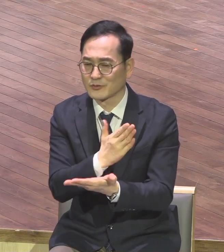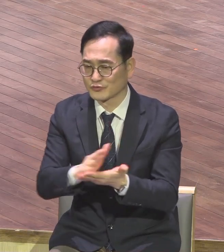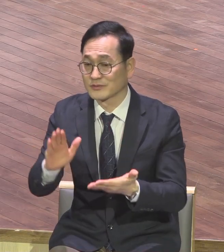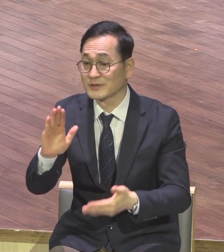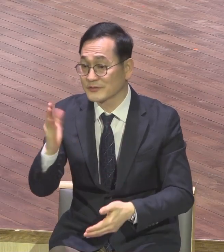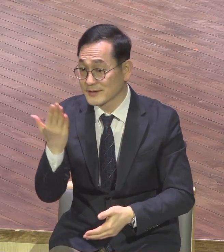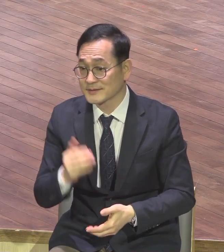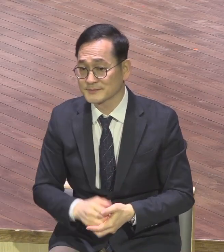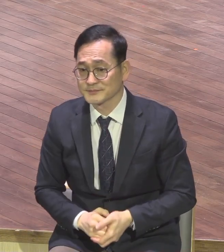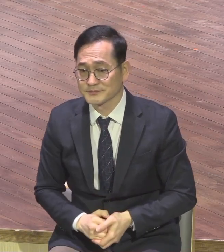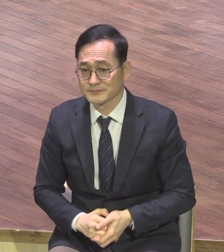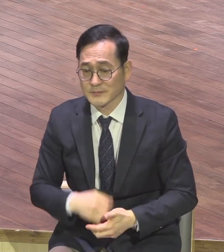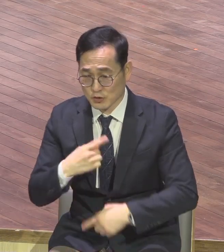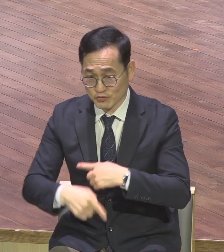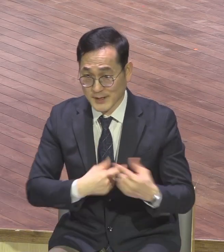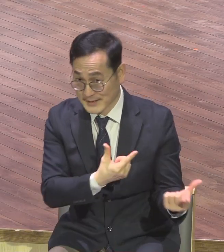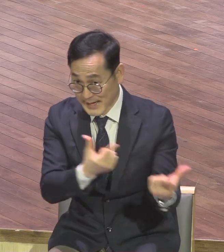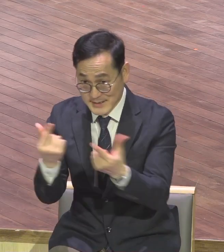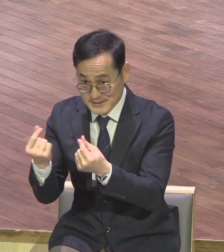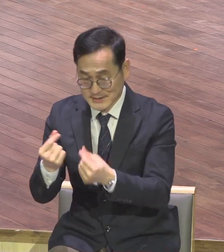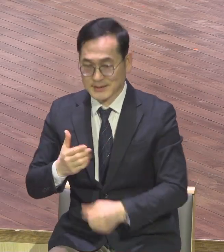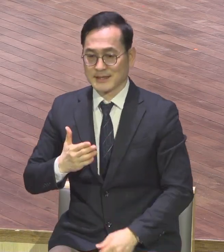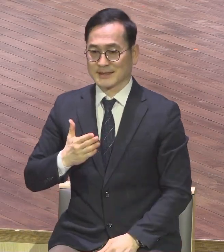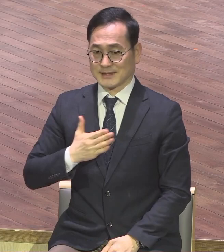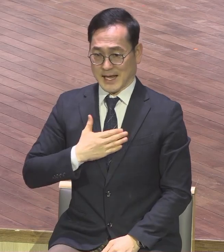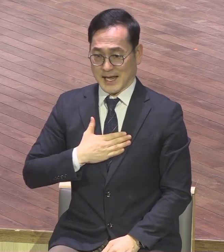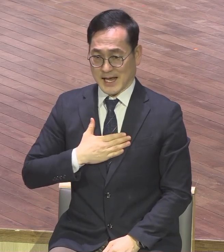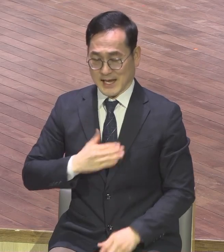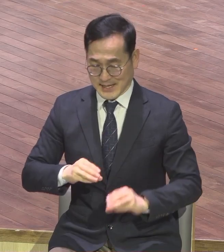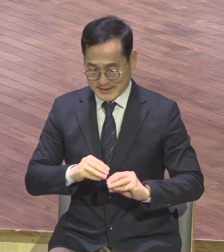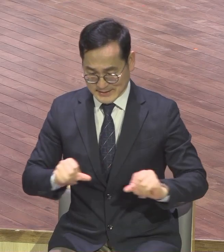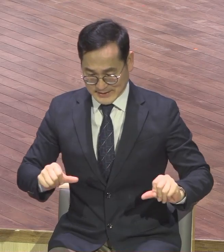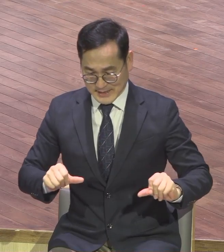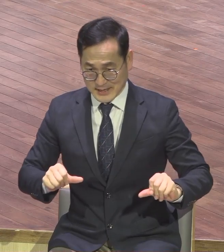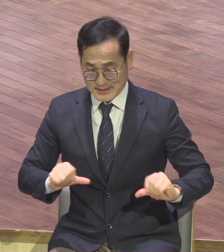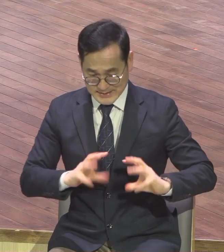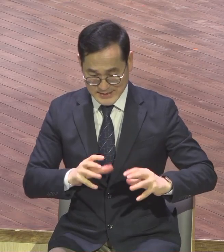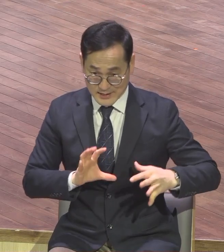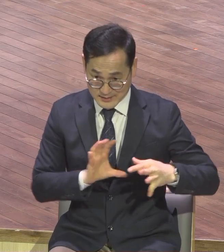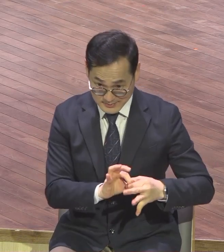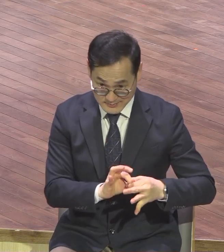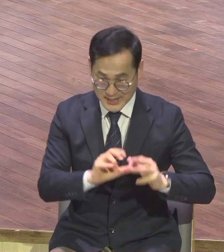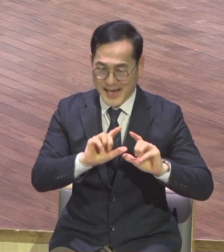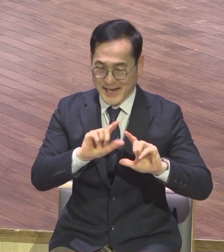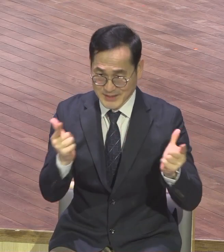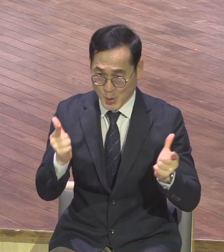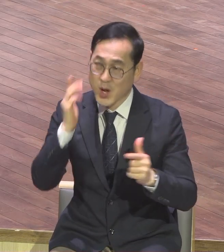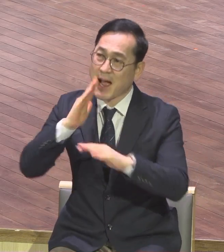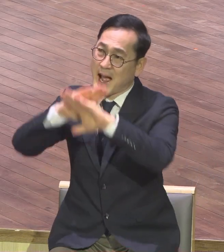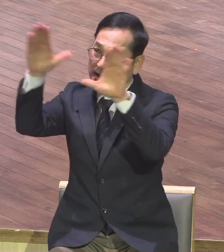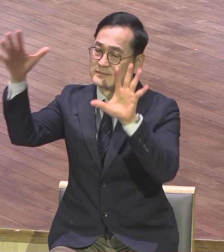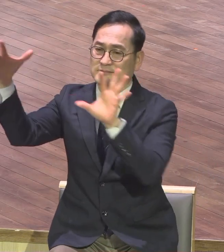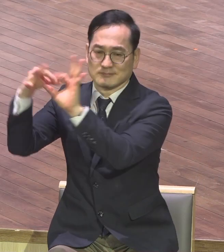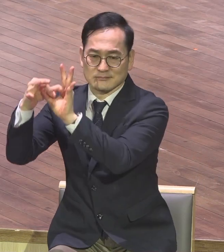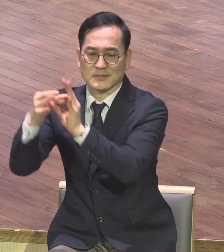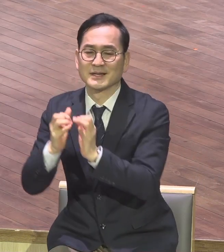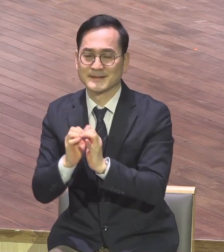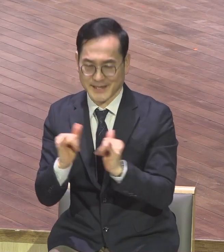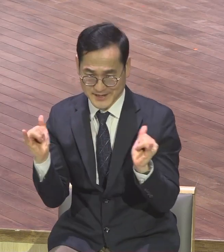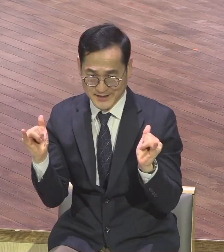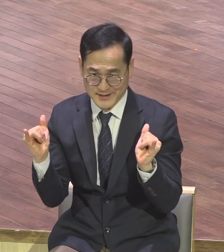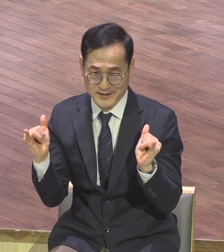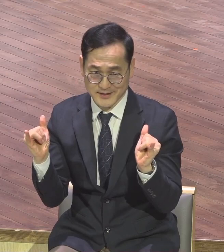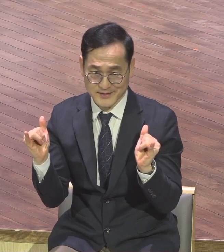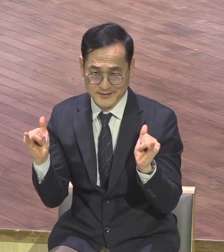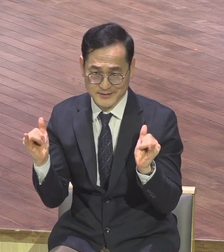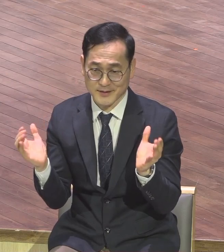우리 한번 같이 고백해 봅시다. 나는 땅에 속한 자가 아니라 하늘에 속한 자다.